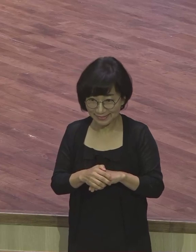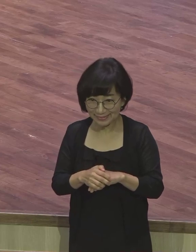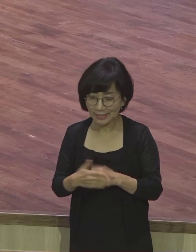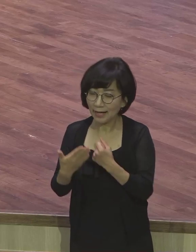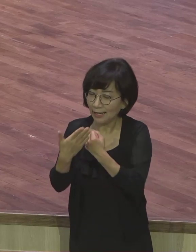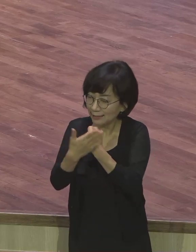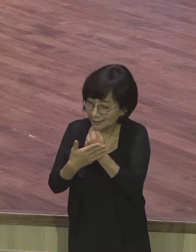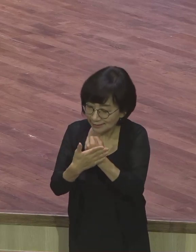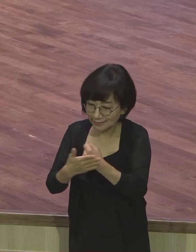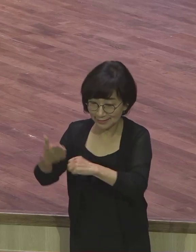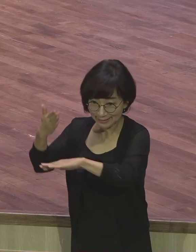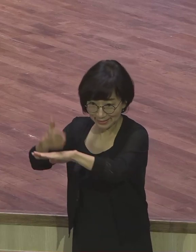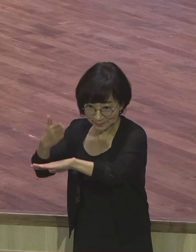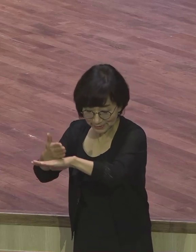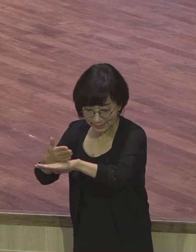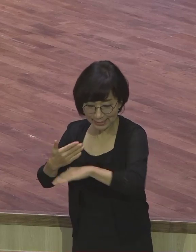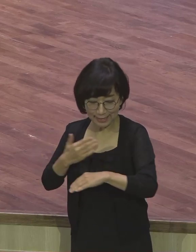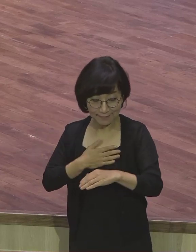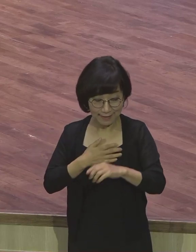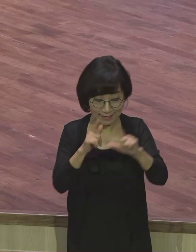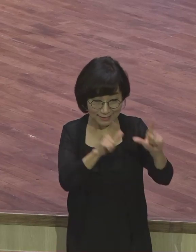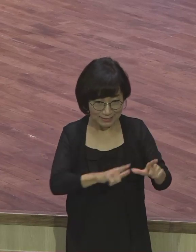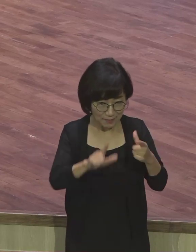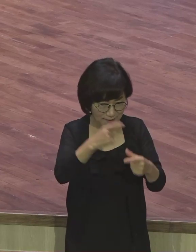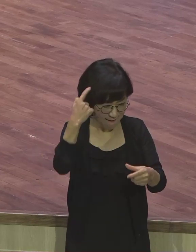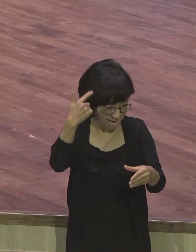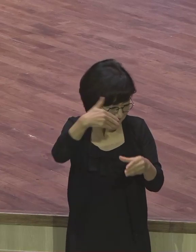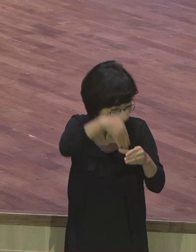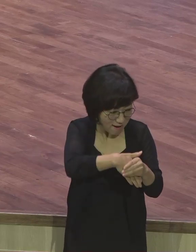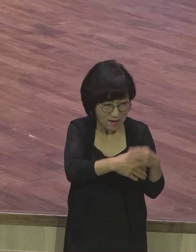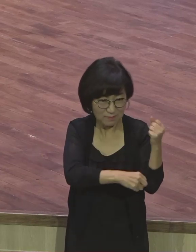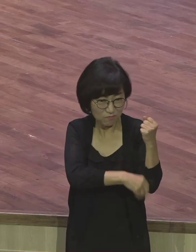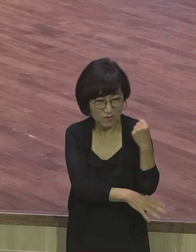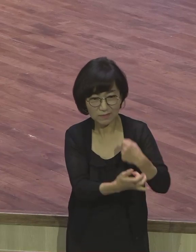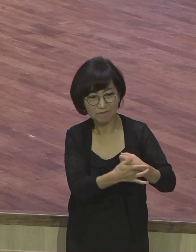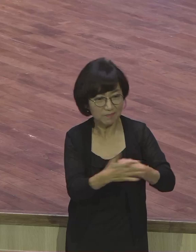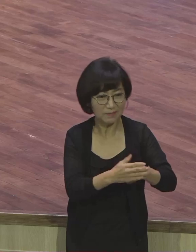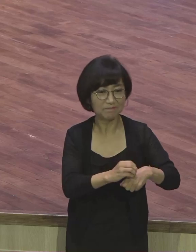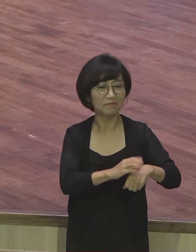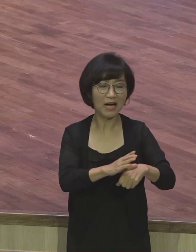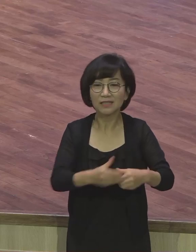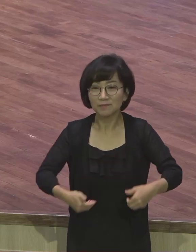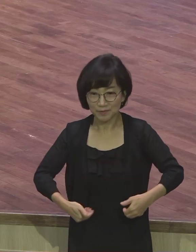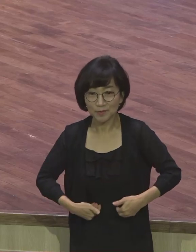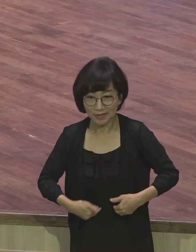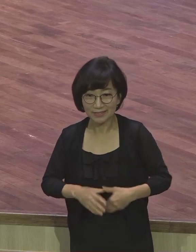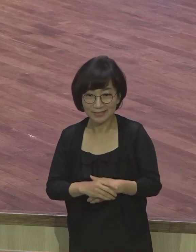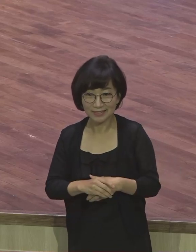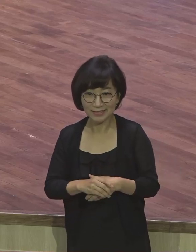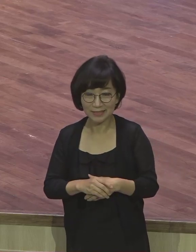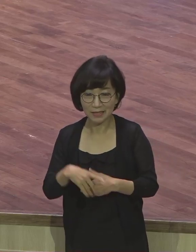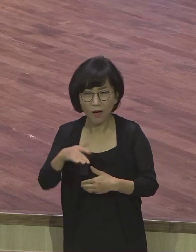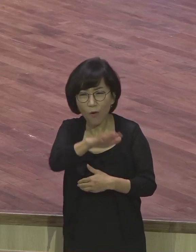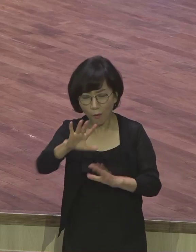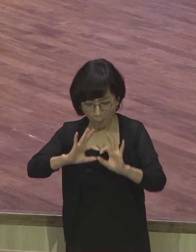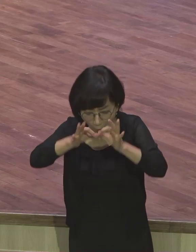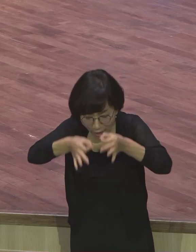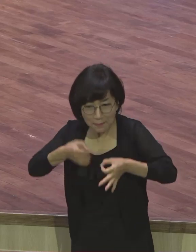각인 뿌리 체질되어야 돼요. 뭐 사실은요, 정신 차려서 가만히 생각해 보면 감사할 밖에